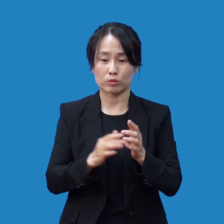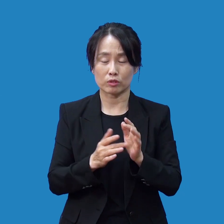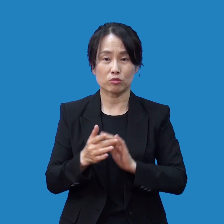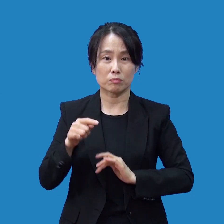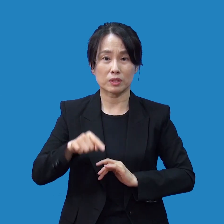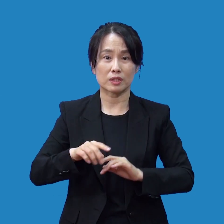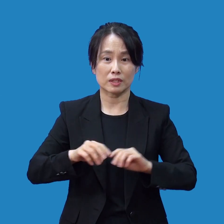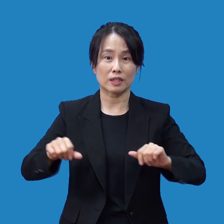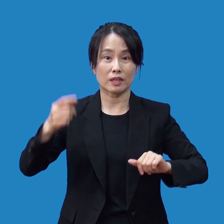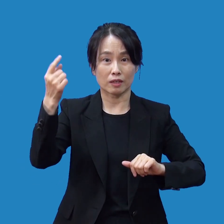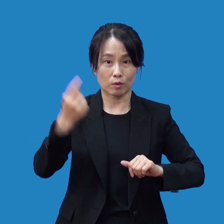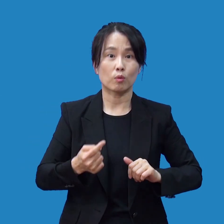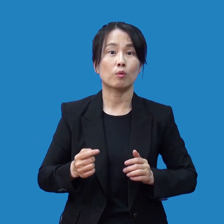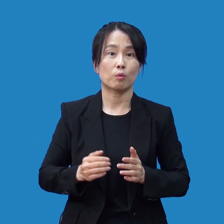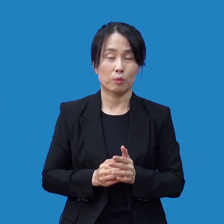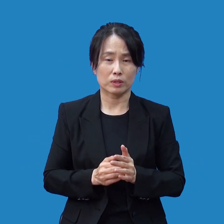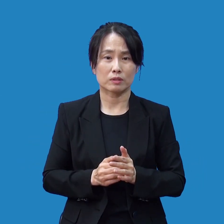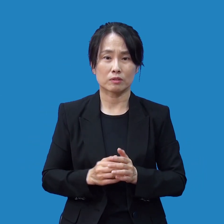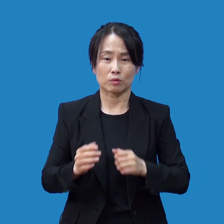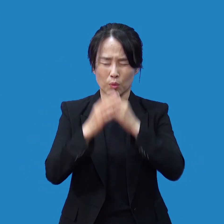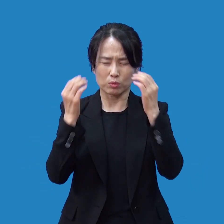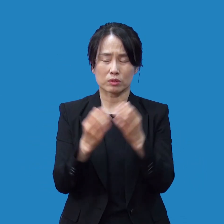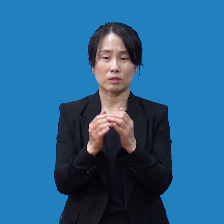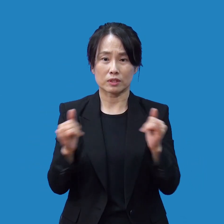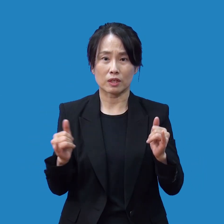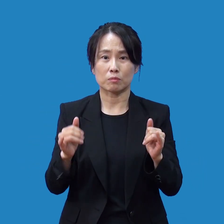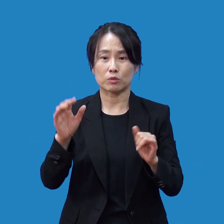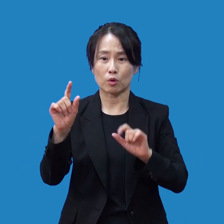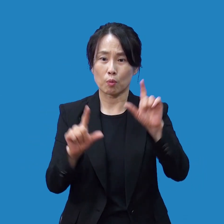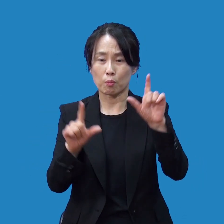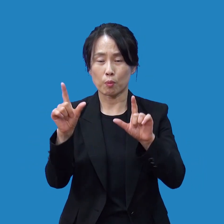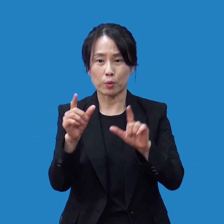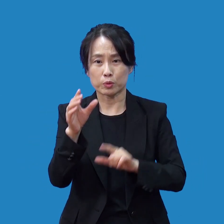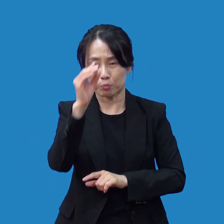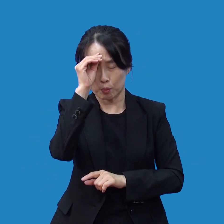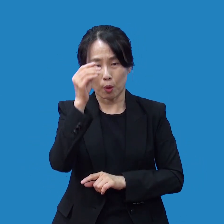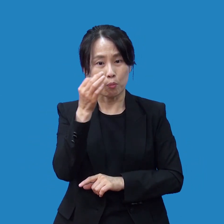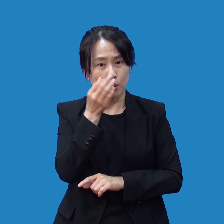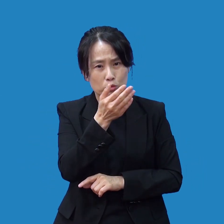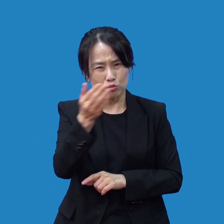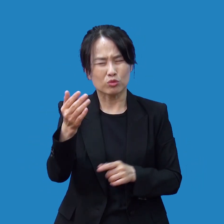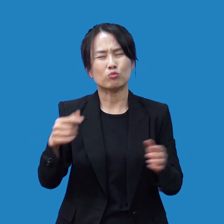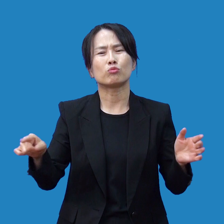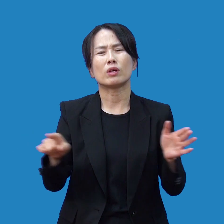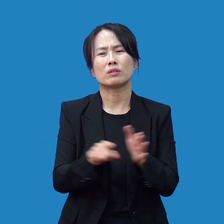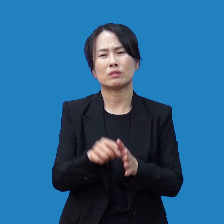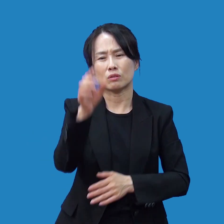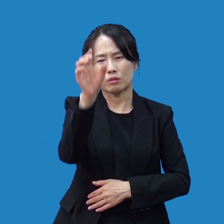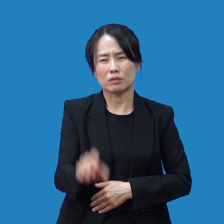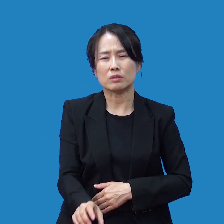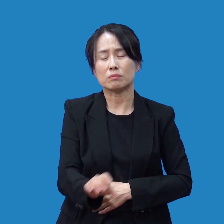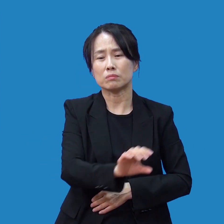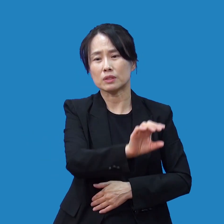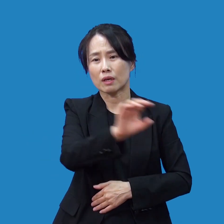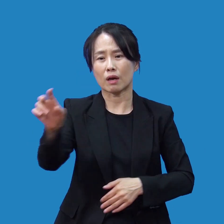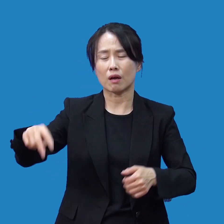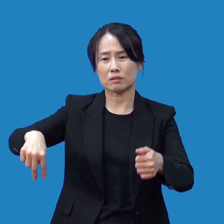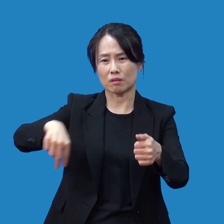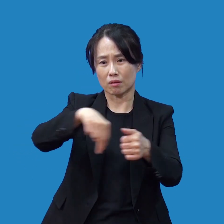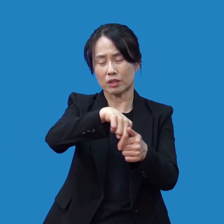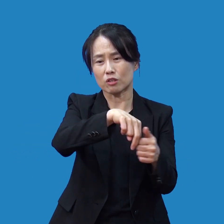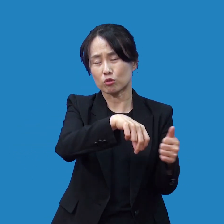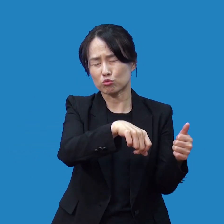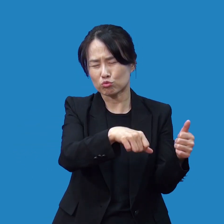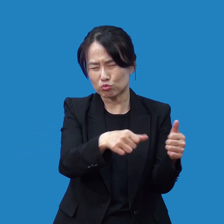온전한 사람으로서 우리의 모범이 되시기 위해서 그 십자가와 그 음부까지 내려가시는 일을